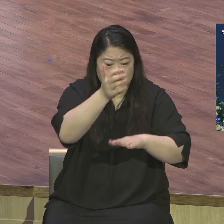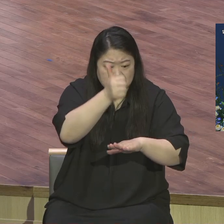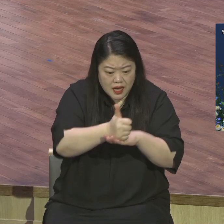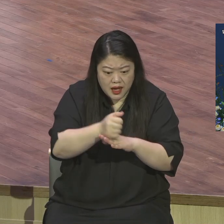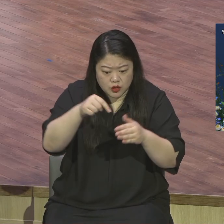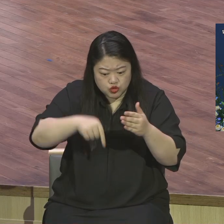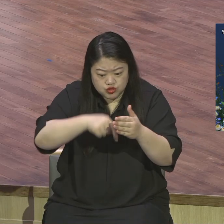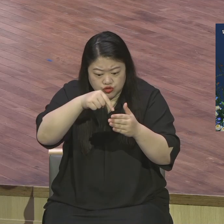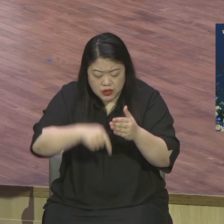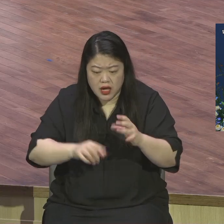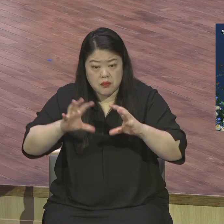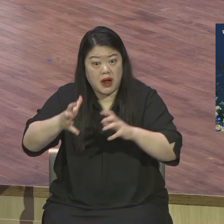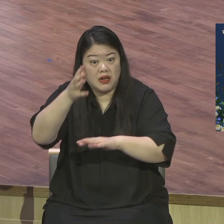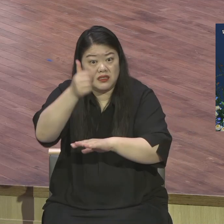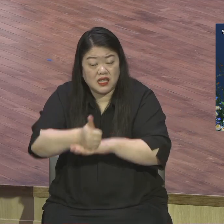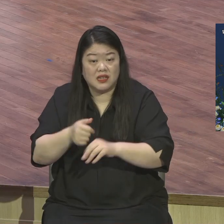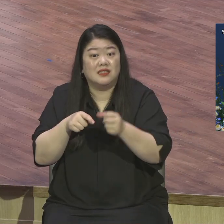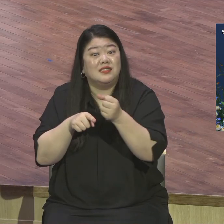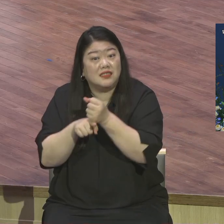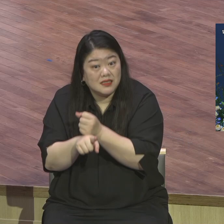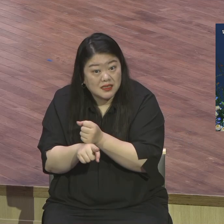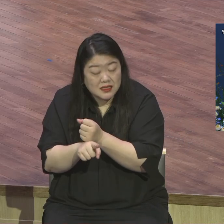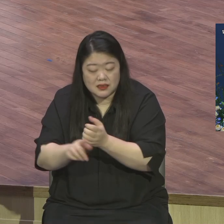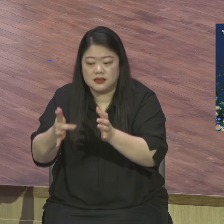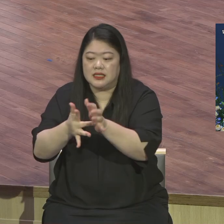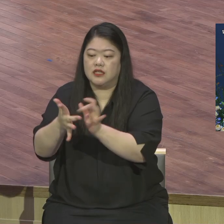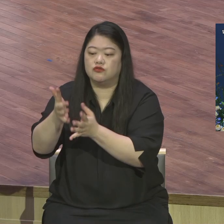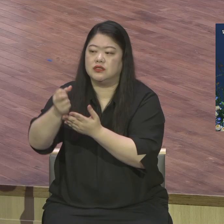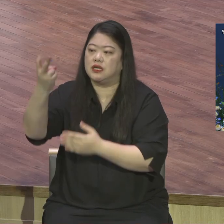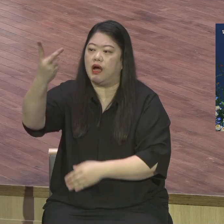가까워졌다. 그런 말씀이죠.